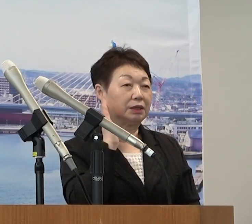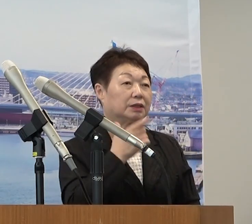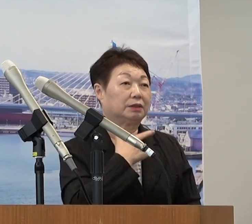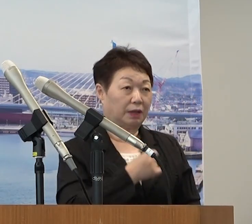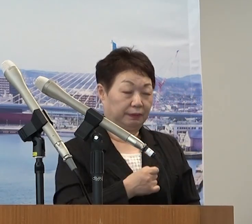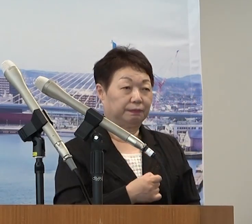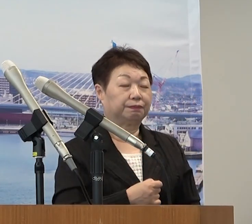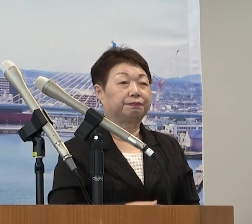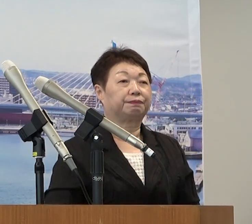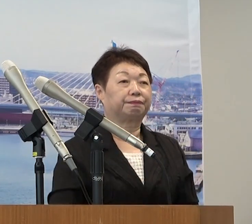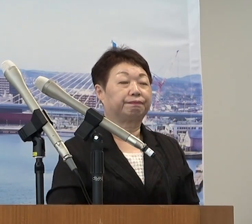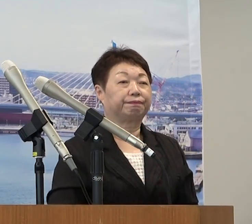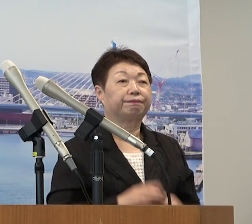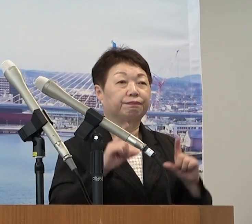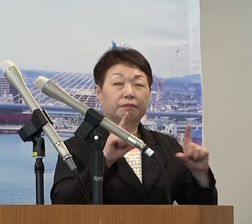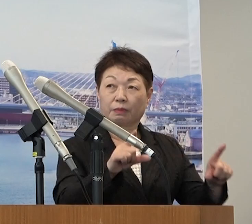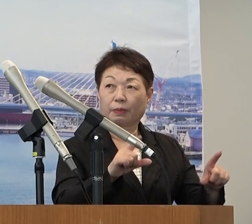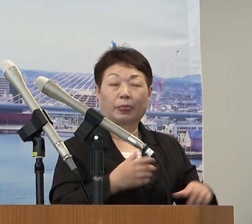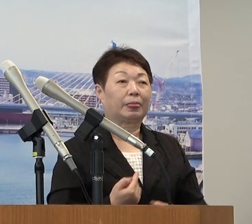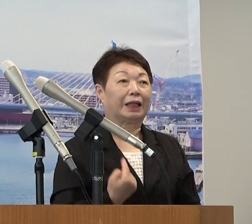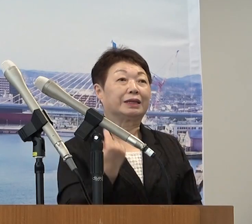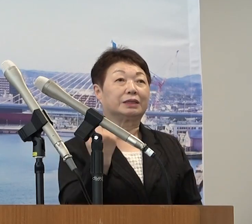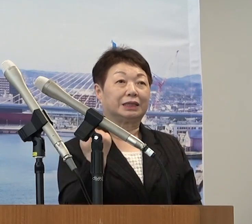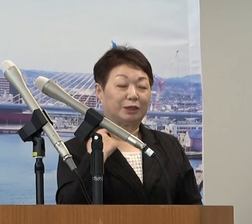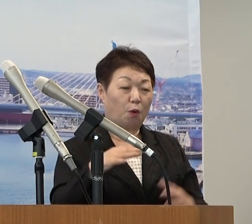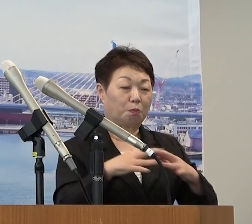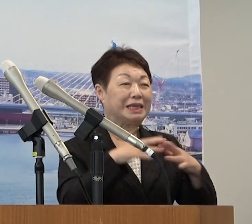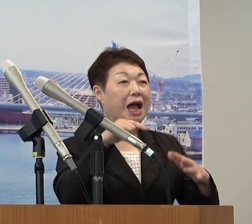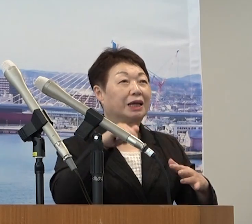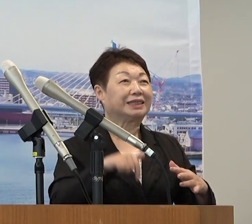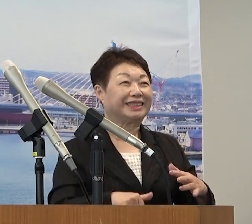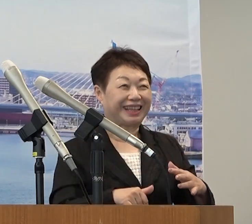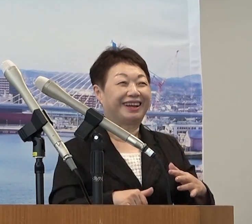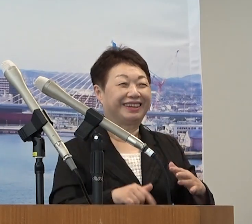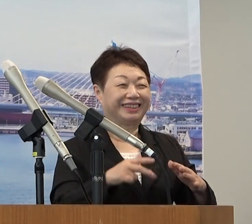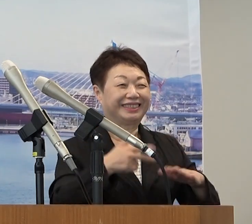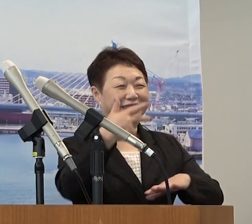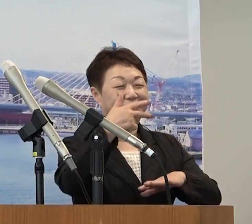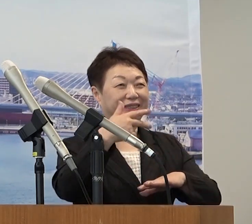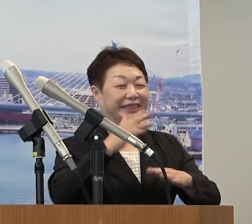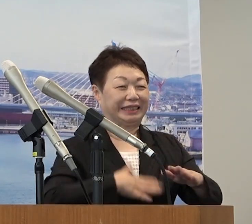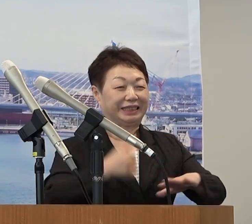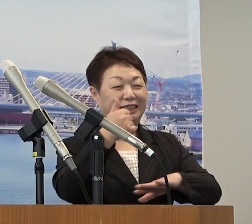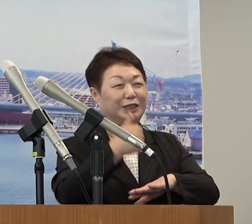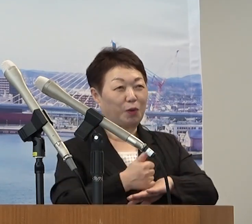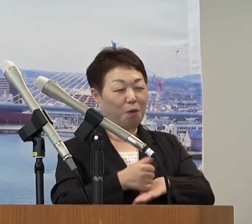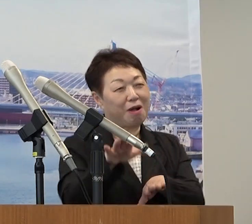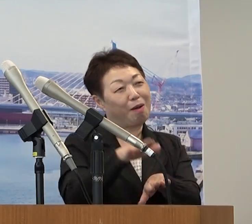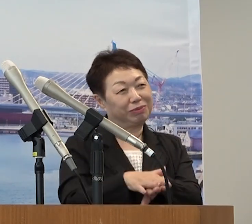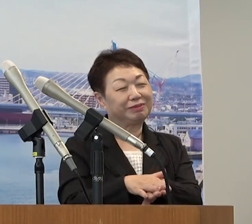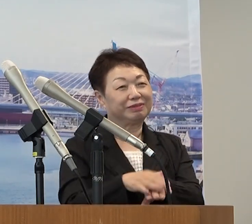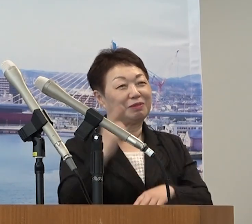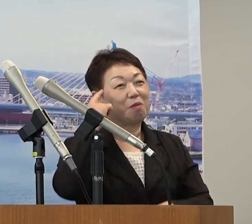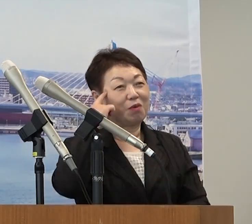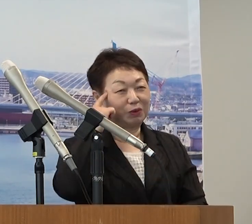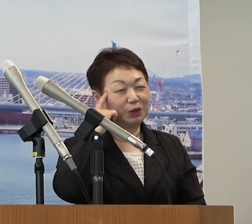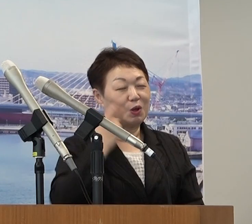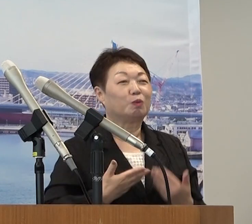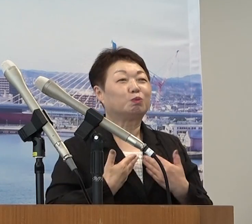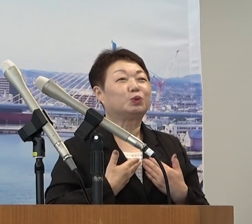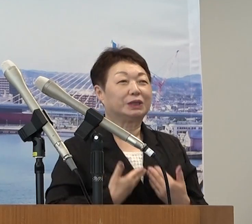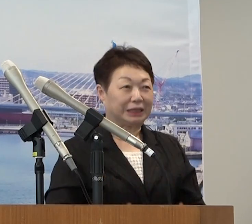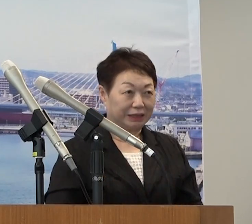い、まずあの昨日宮下知事がおっしゃったこととほぼ被ってしまうのであれなんですがあのまずあの無事